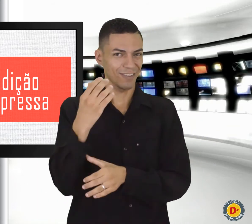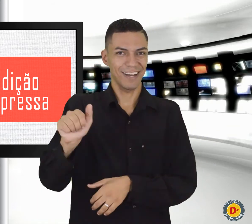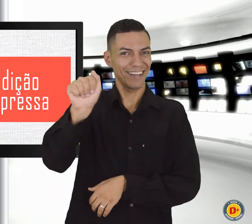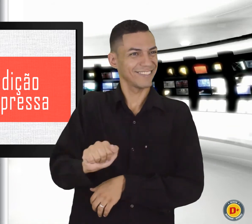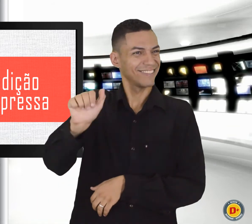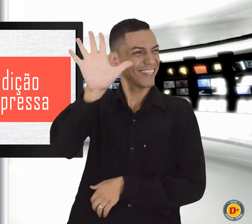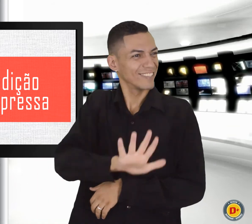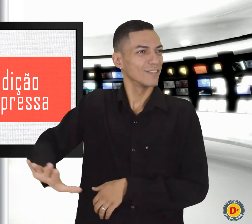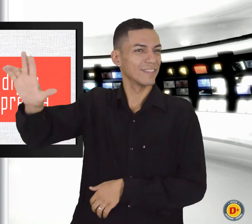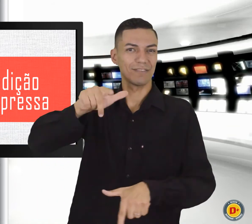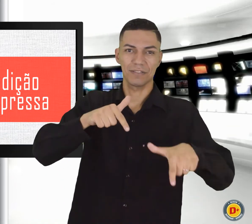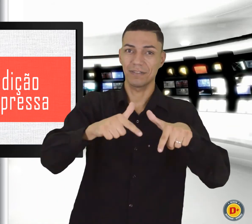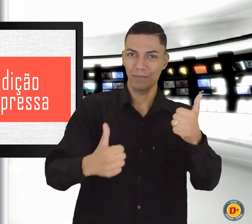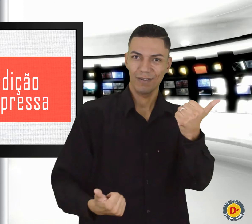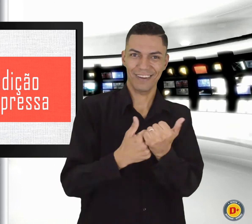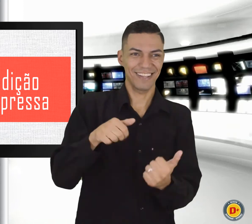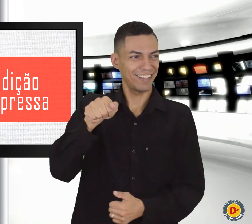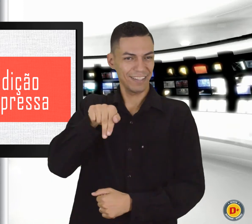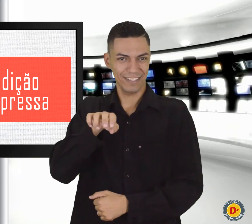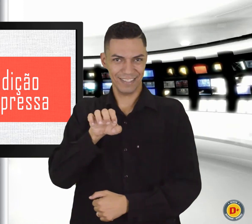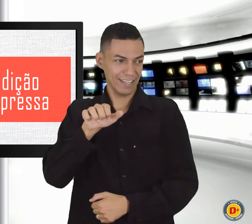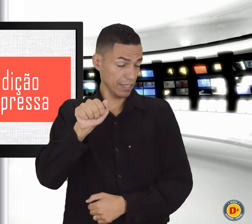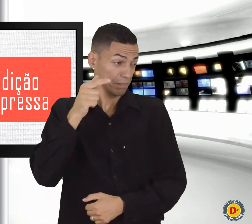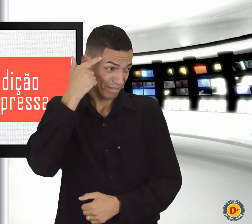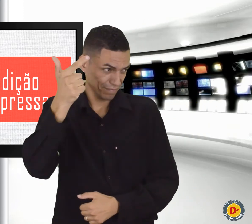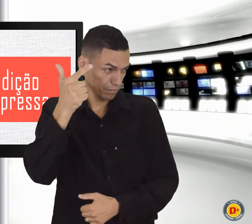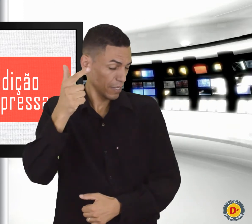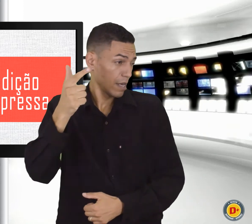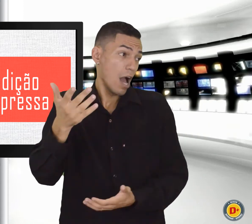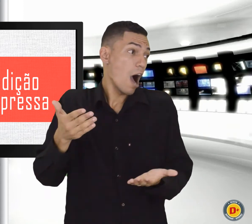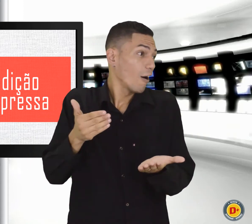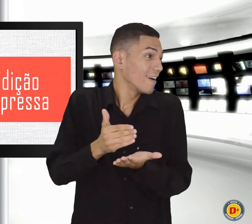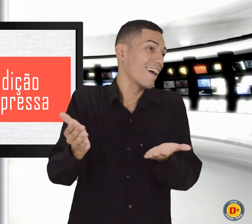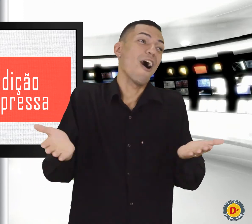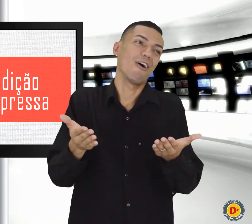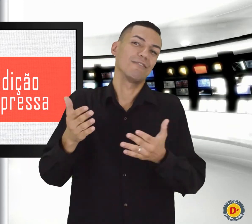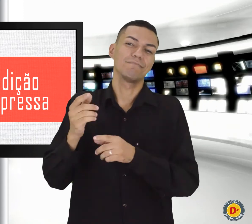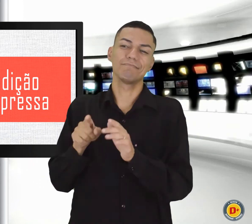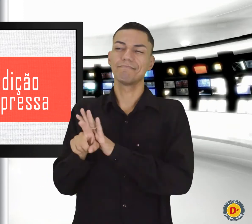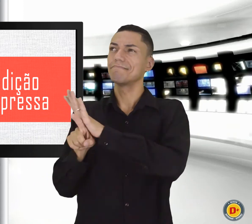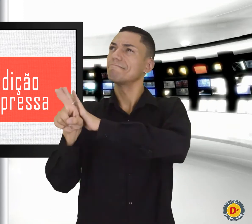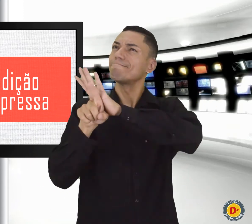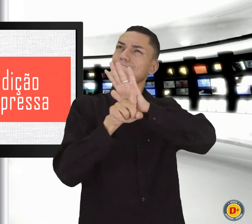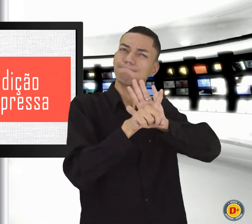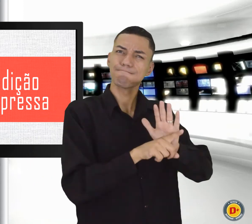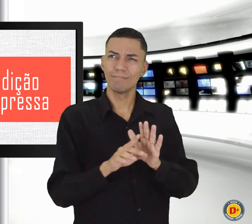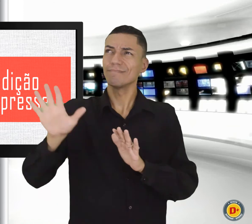de realizar uma ampla pesquisa para levantar esses números. Esse é um